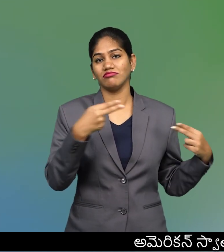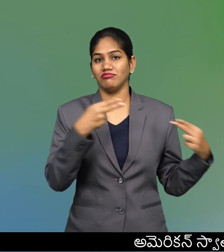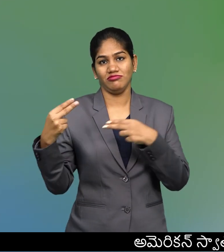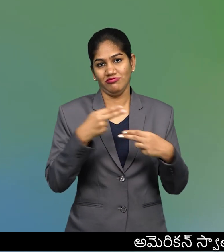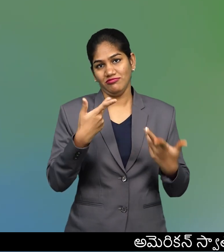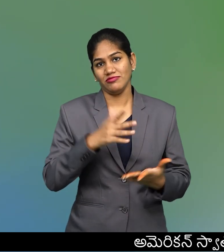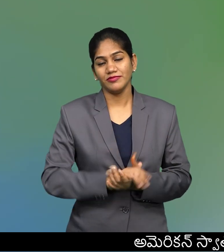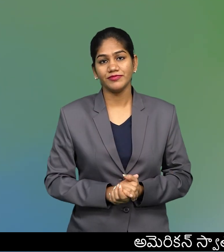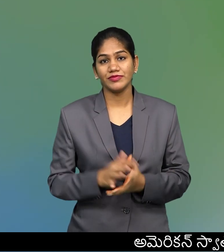అమెరికన్ స్వాతంత్ర్యం